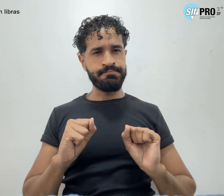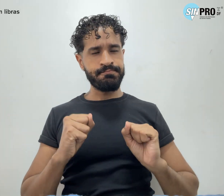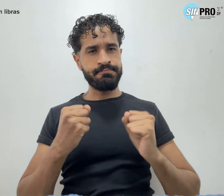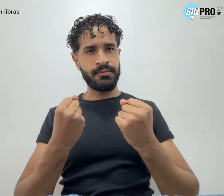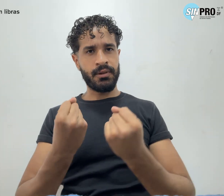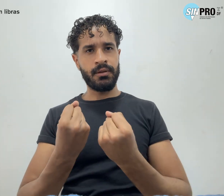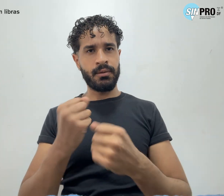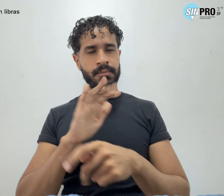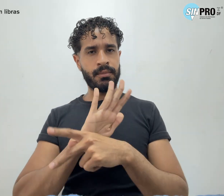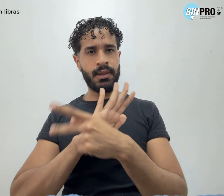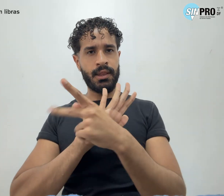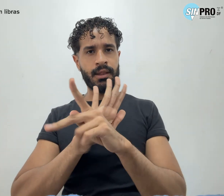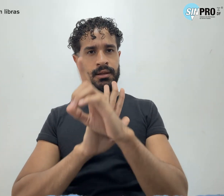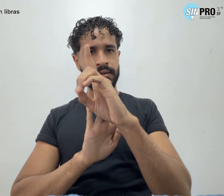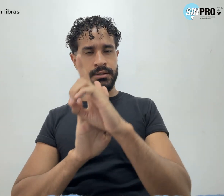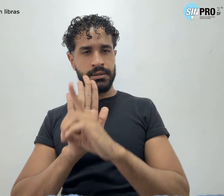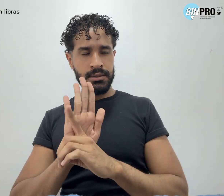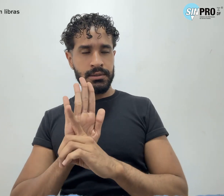seus direitos e